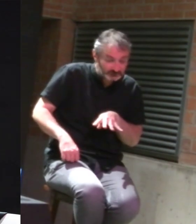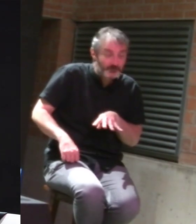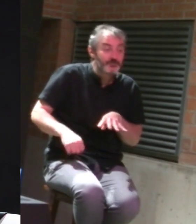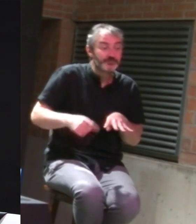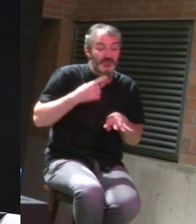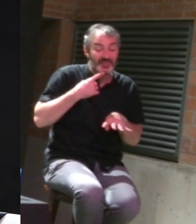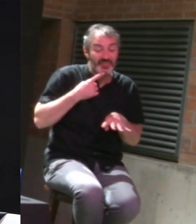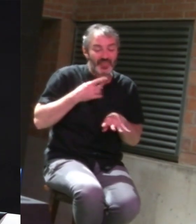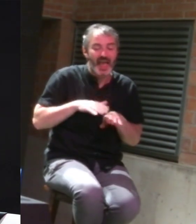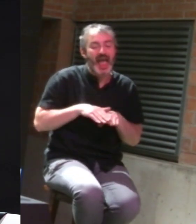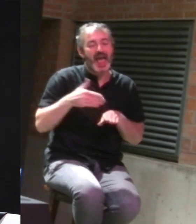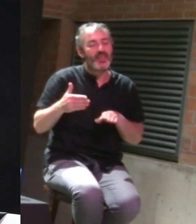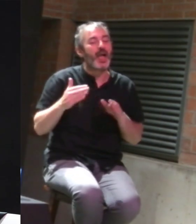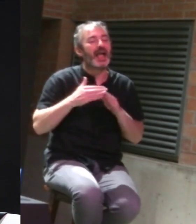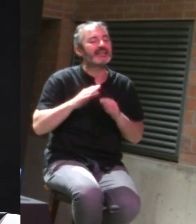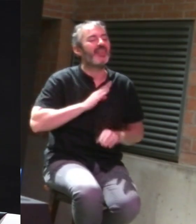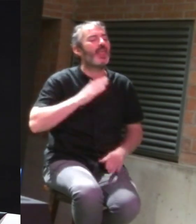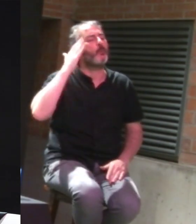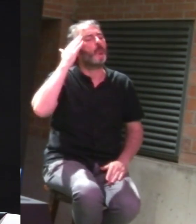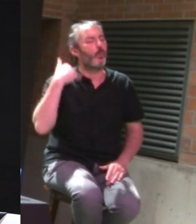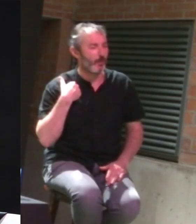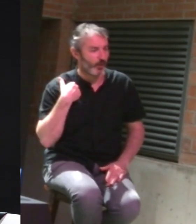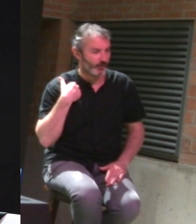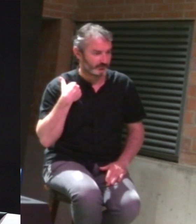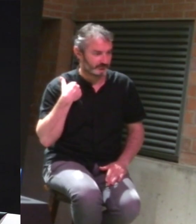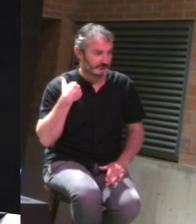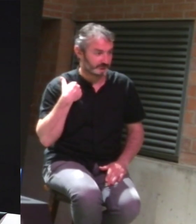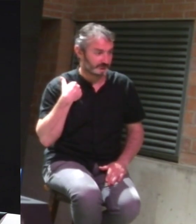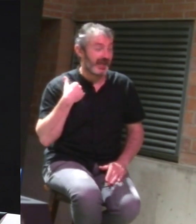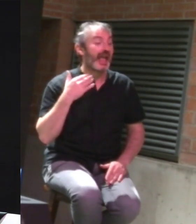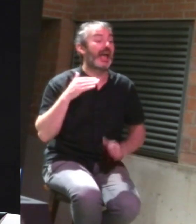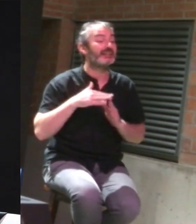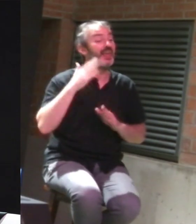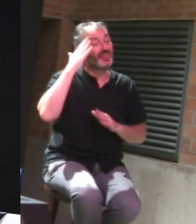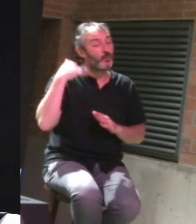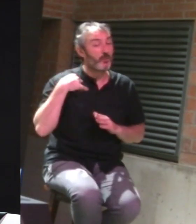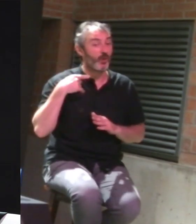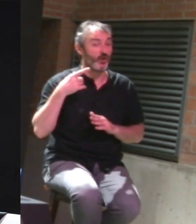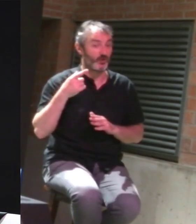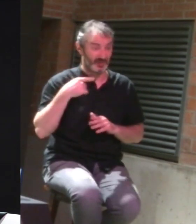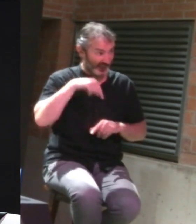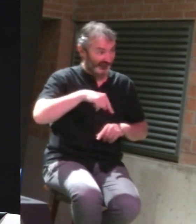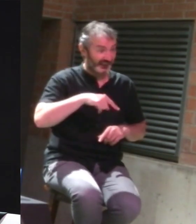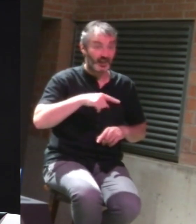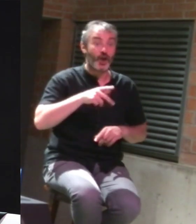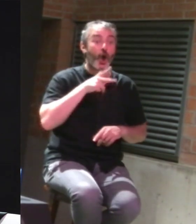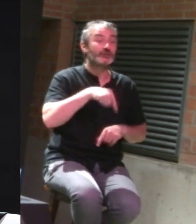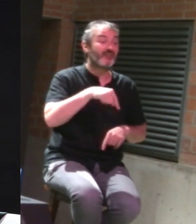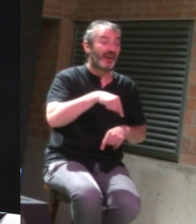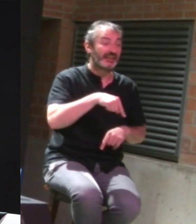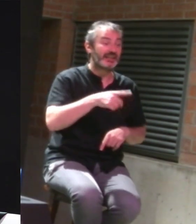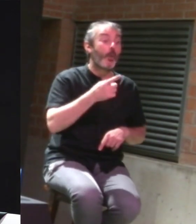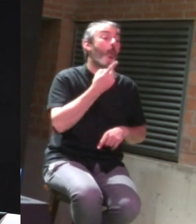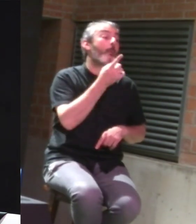Pueblo. Això et fa entendre que es van reunir a la Casa del Pueblo dels radicals. Que aquests radicals deixaven reunir tothom. Aquí a Hostafrancs, no sé si ho sabeu,